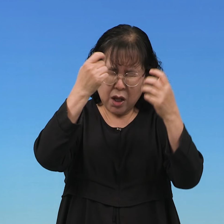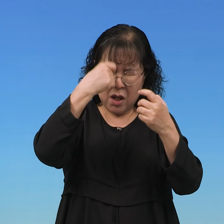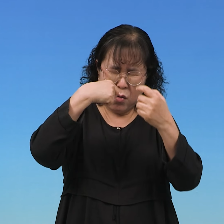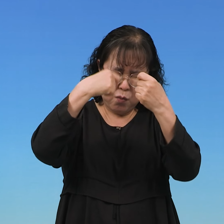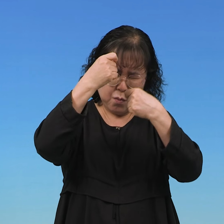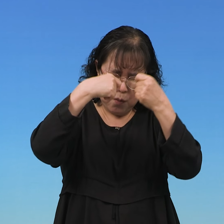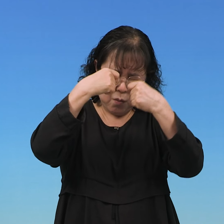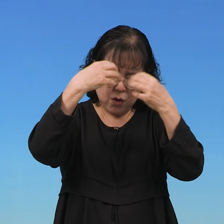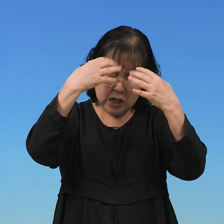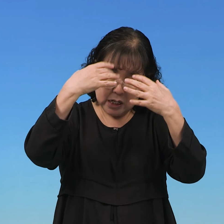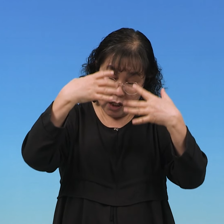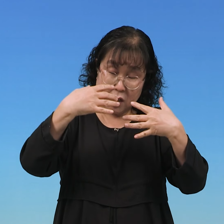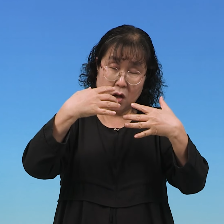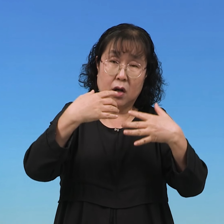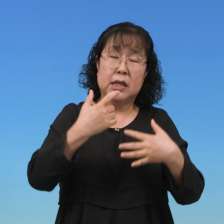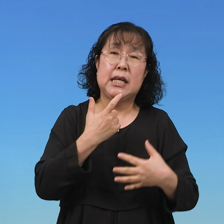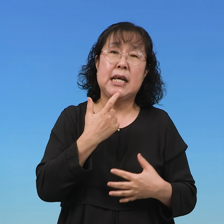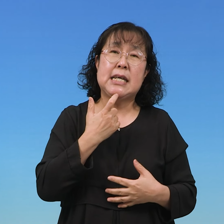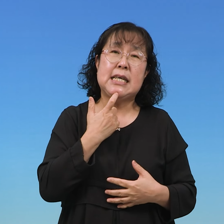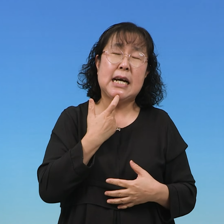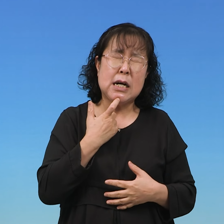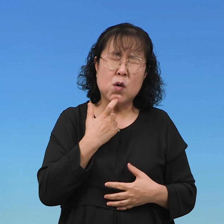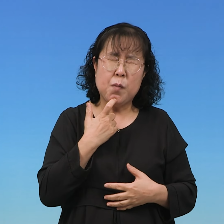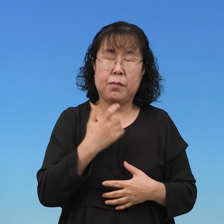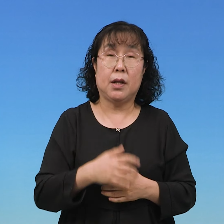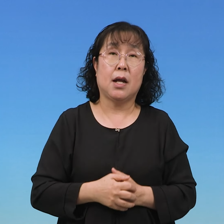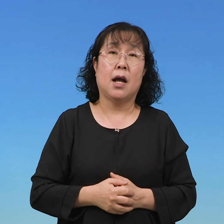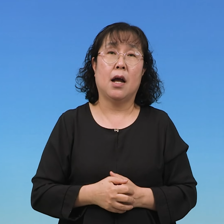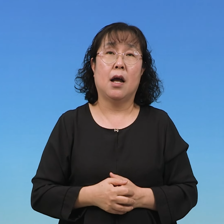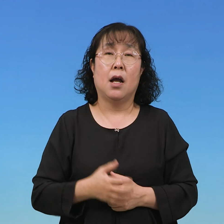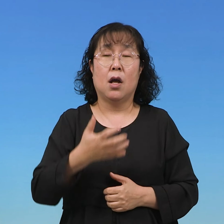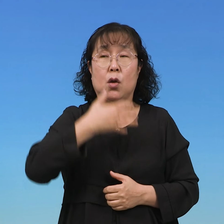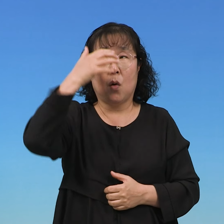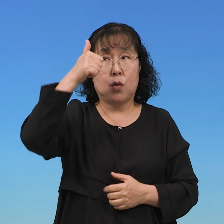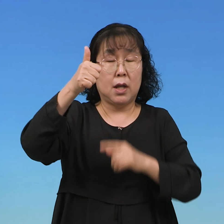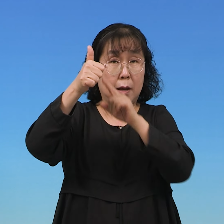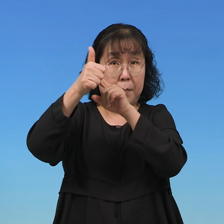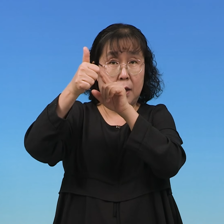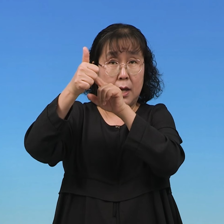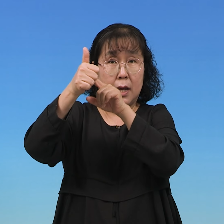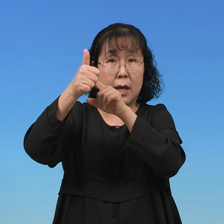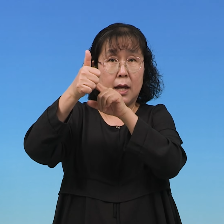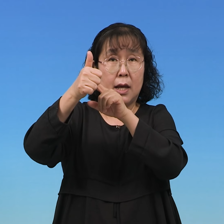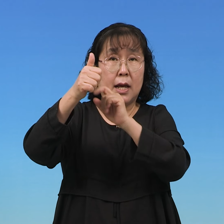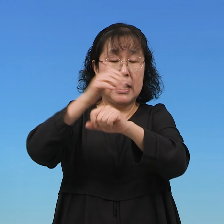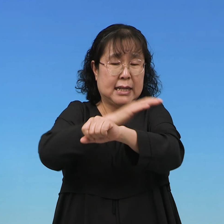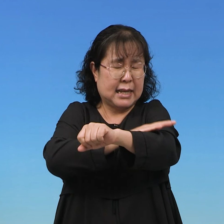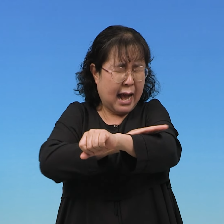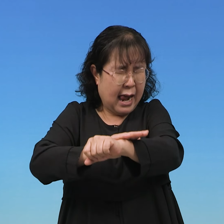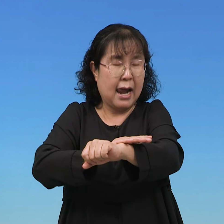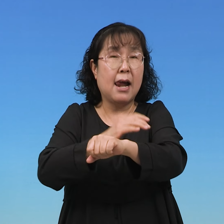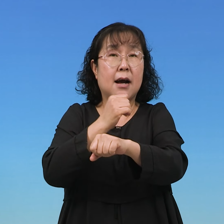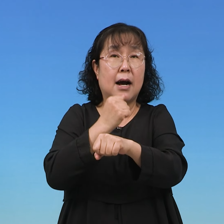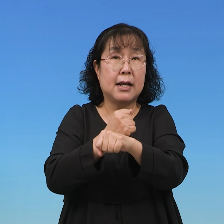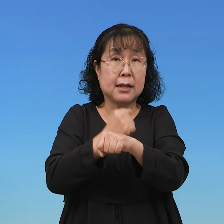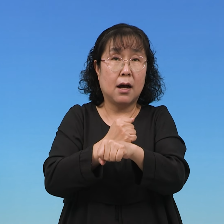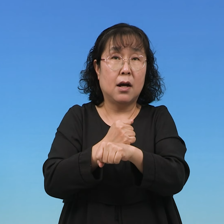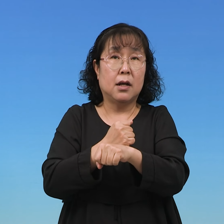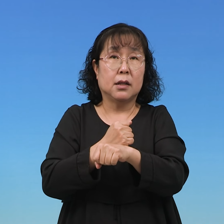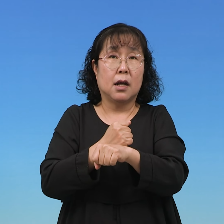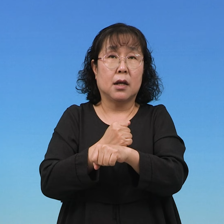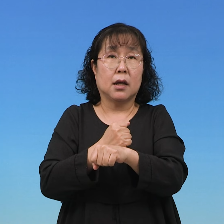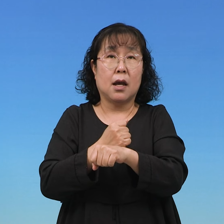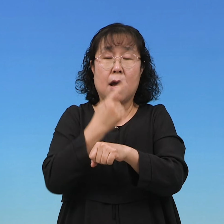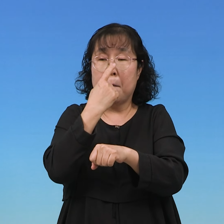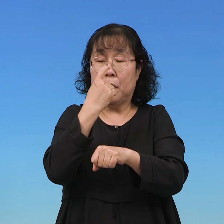제가 이번에 새로 깨달은 게 뭐냐, 요셉이 본인이 잘해서 참 조롱을 그렇게